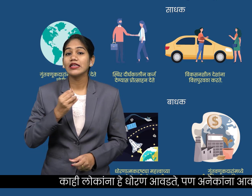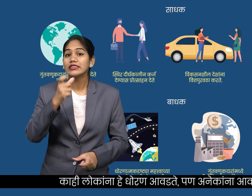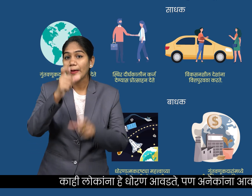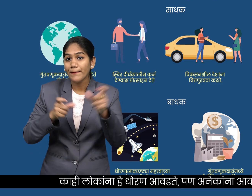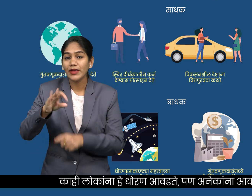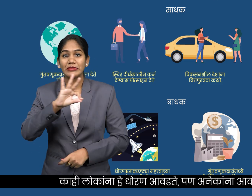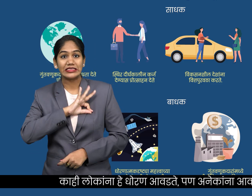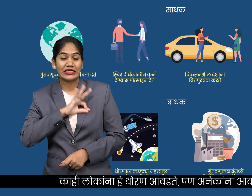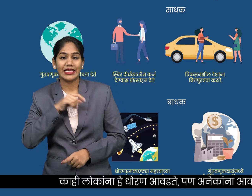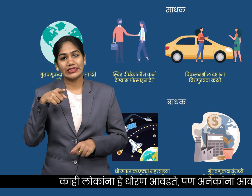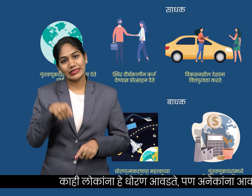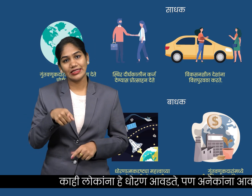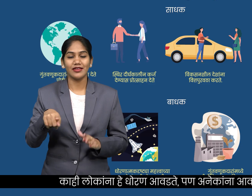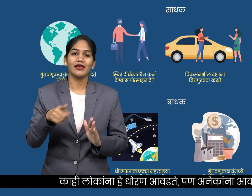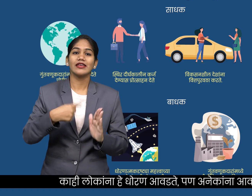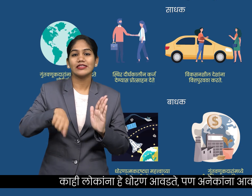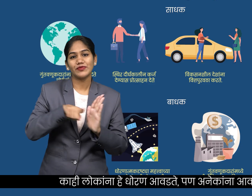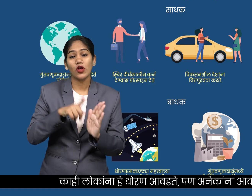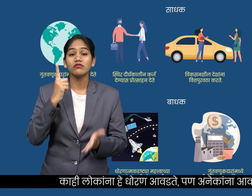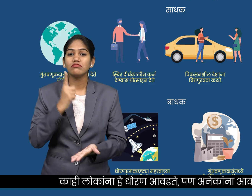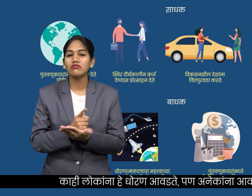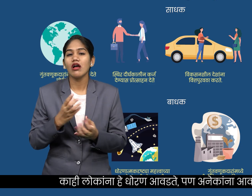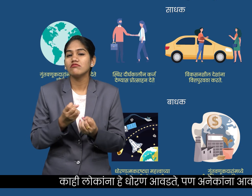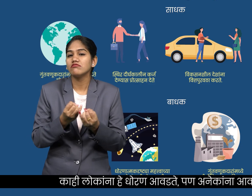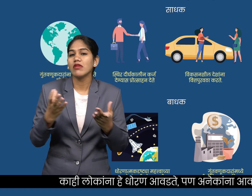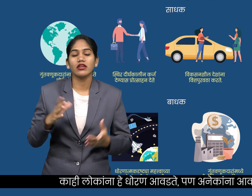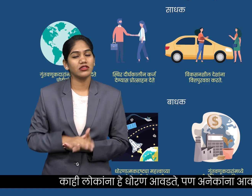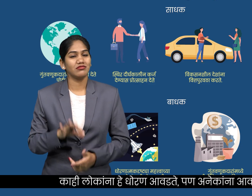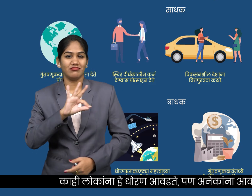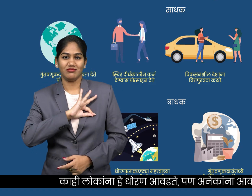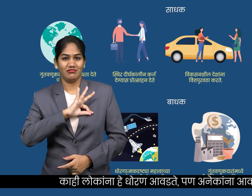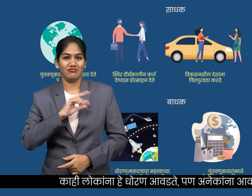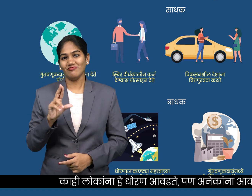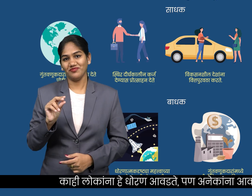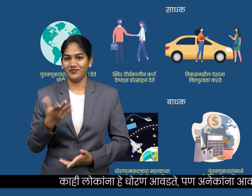काही लोकांना हे धोरण आवडते, पण अनेकांना आवडत नाही.